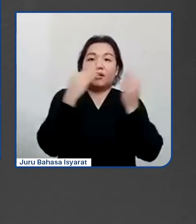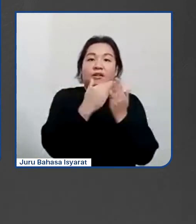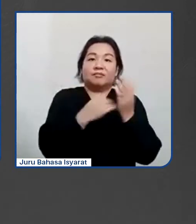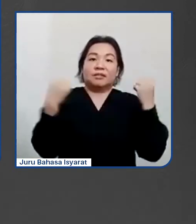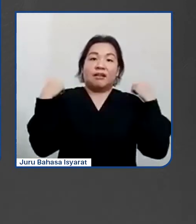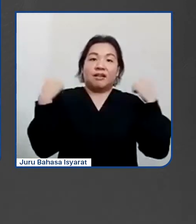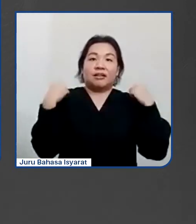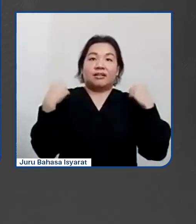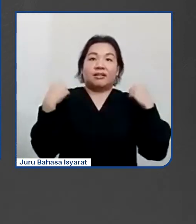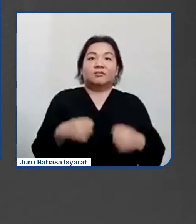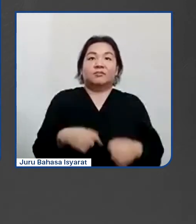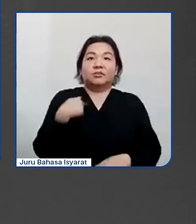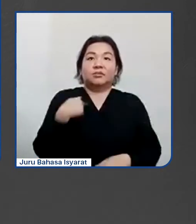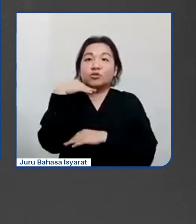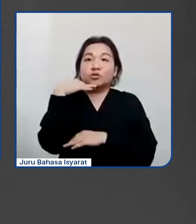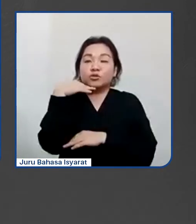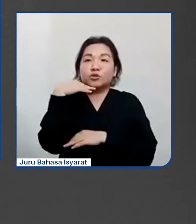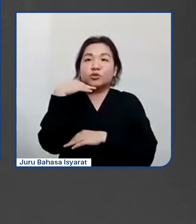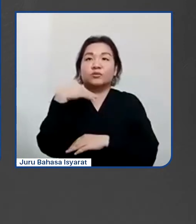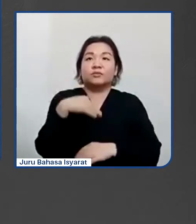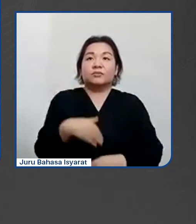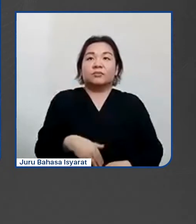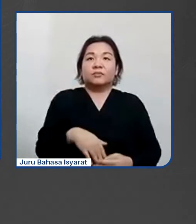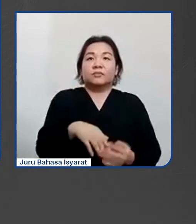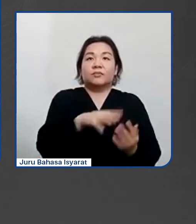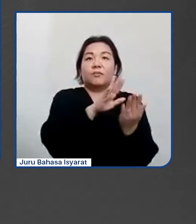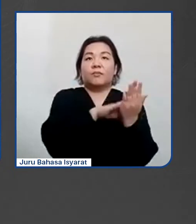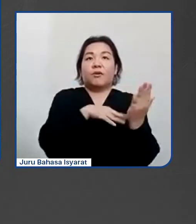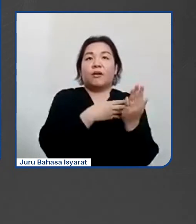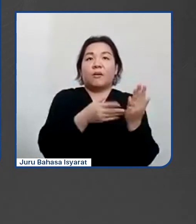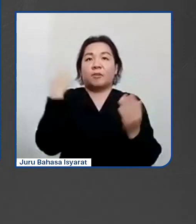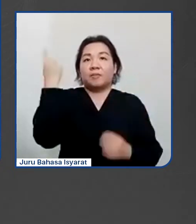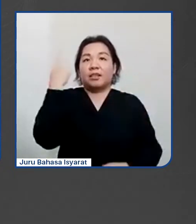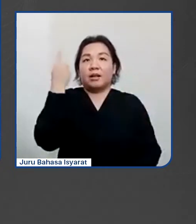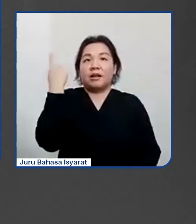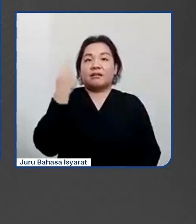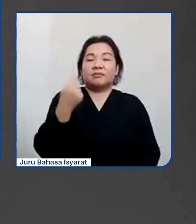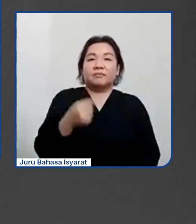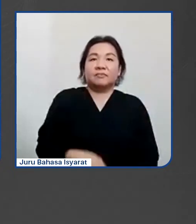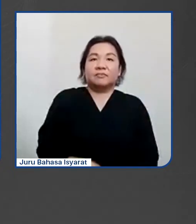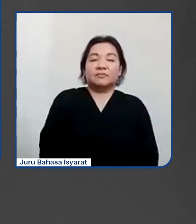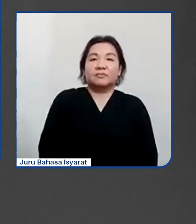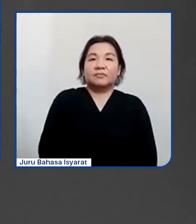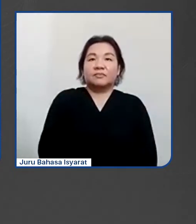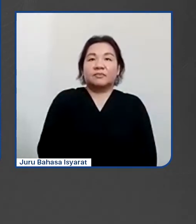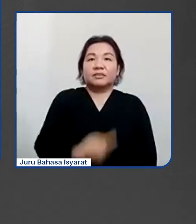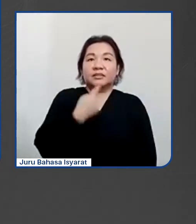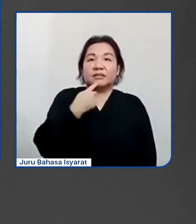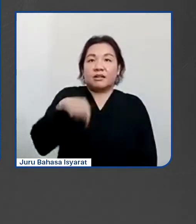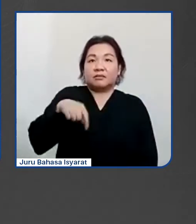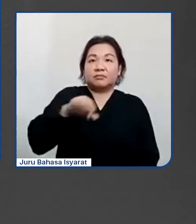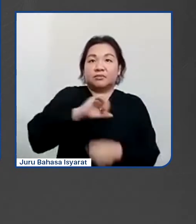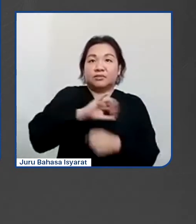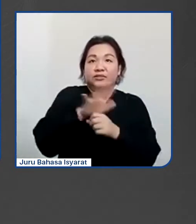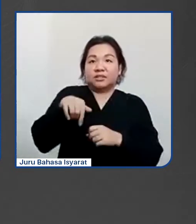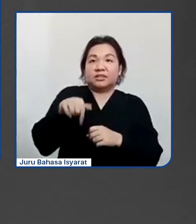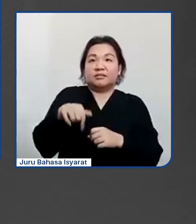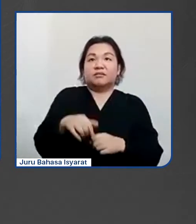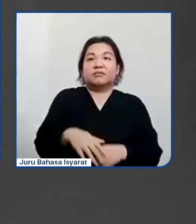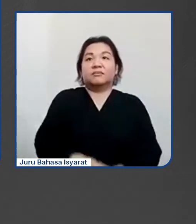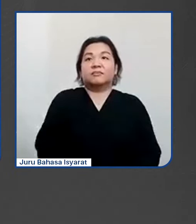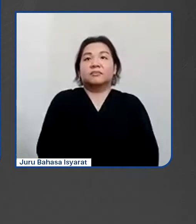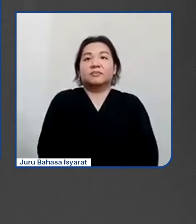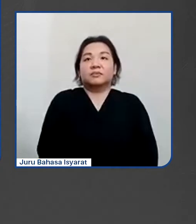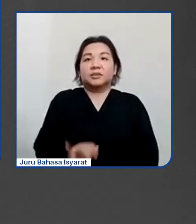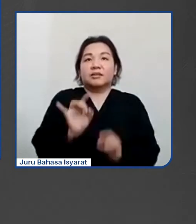sepenuhnya program pemerintah tentang pandemi ini, apapun itu, vaksin dan lain-lain gitu.